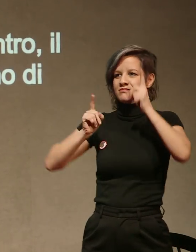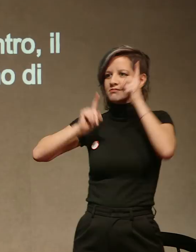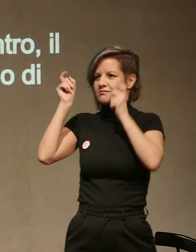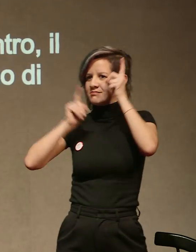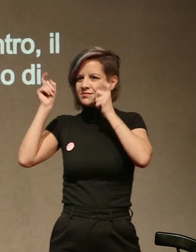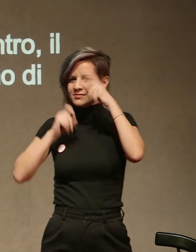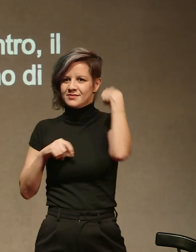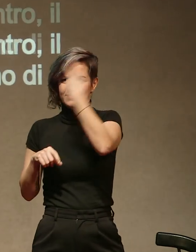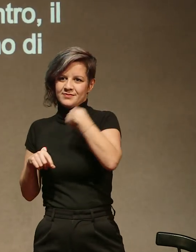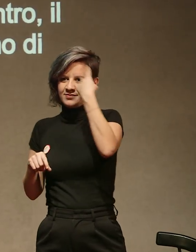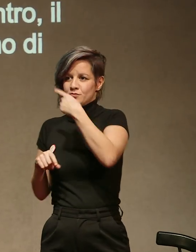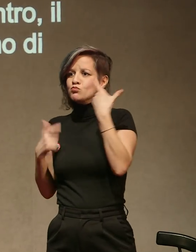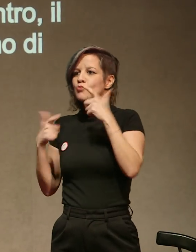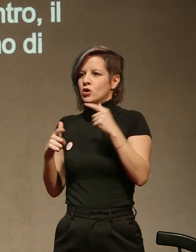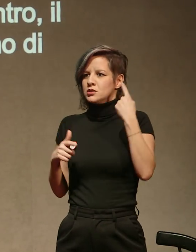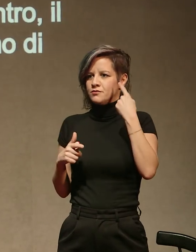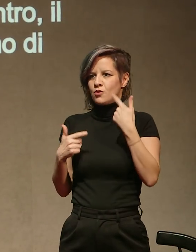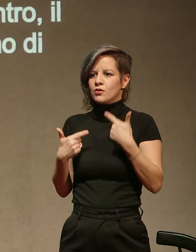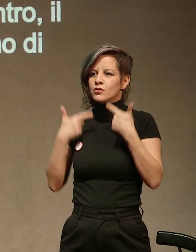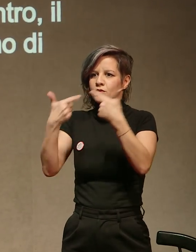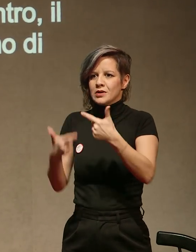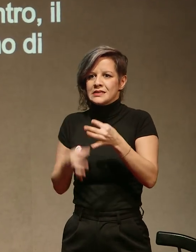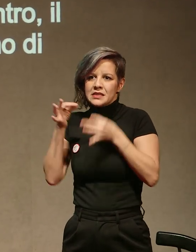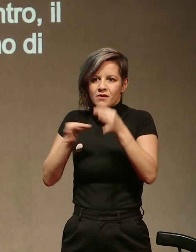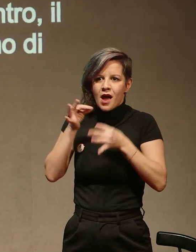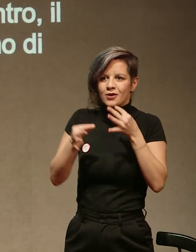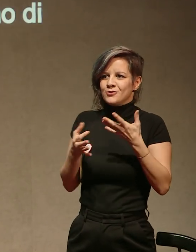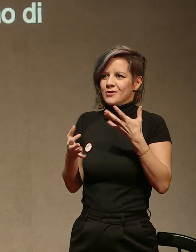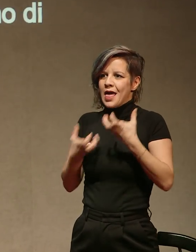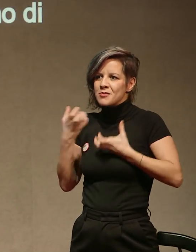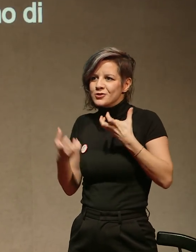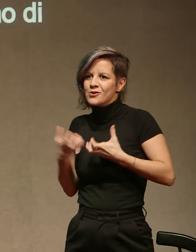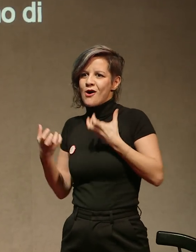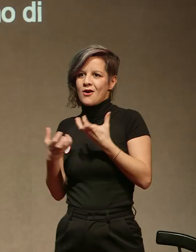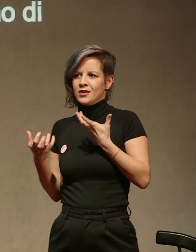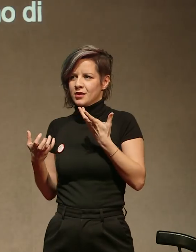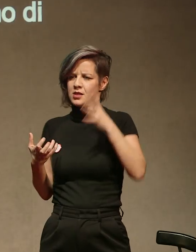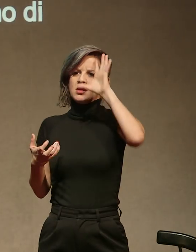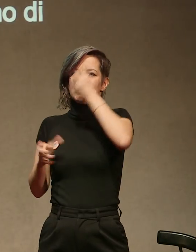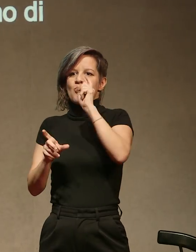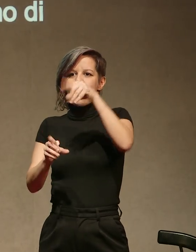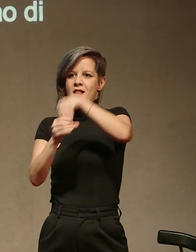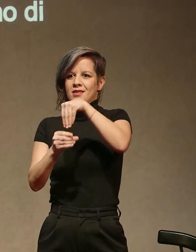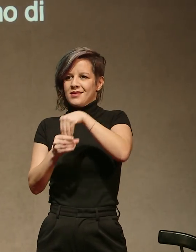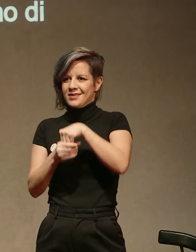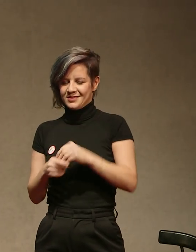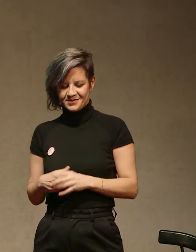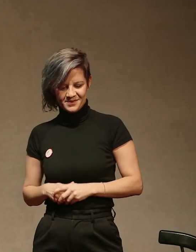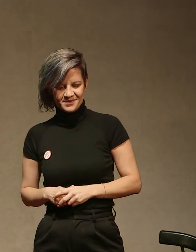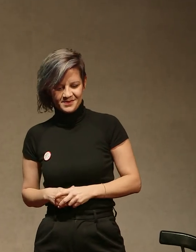l'espressione facciale questo implica che io vi dia il significato e l'emozione di che cosa stiamo